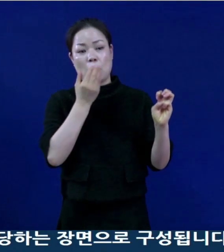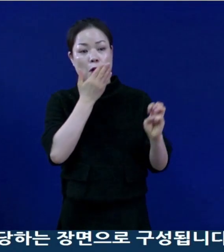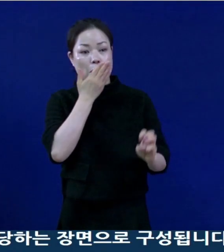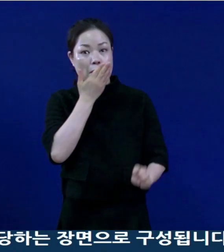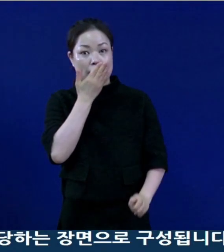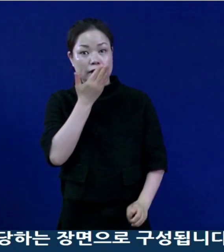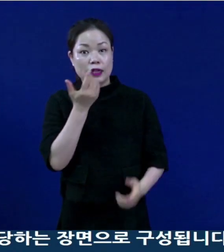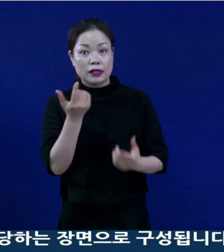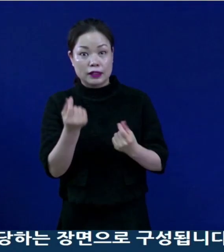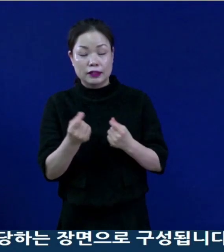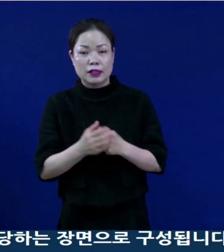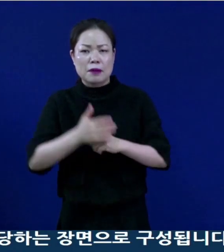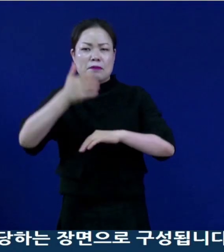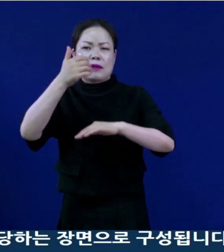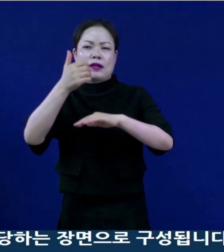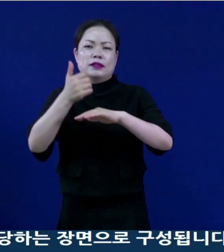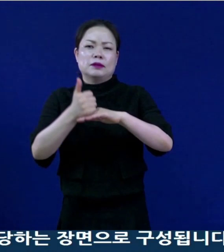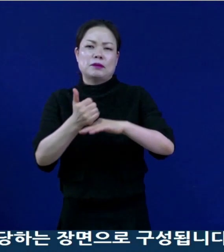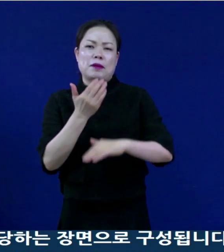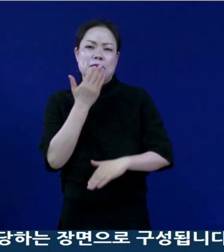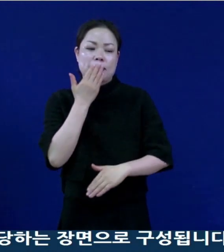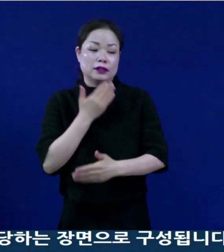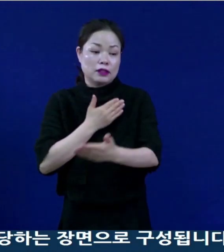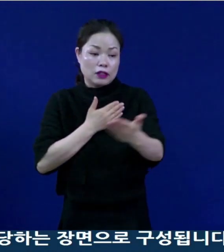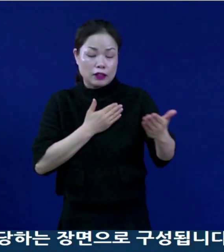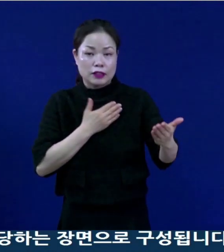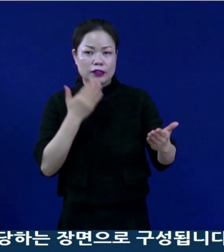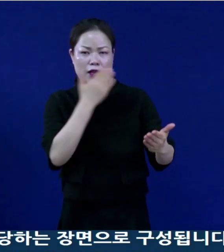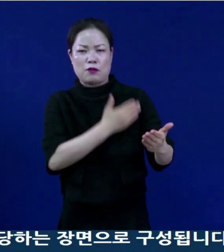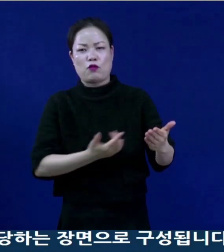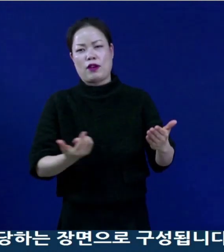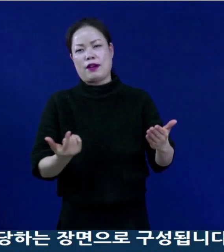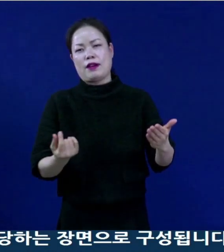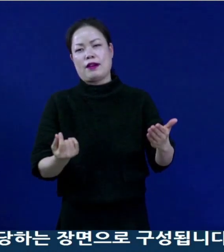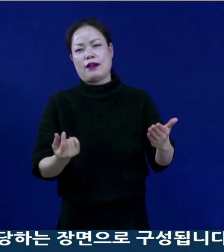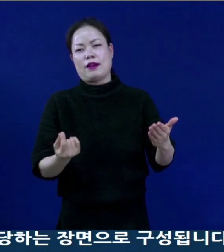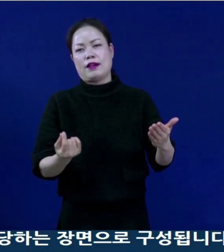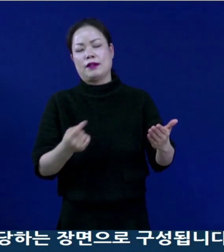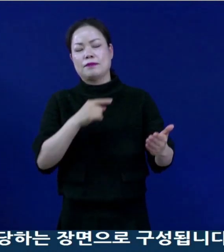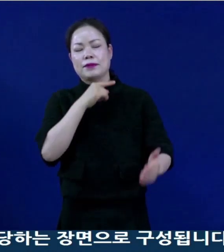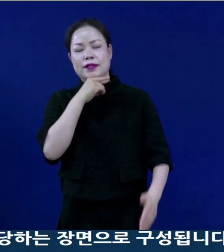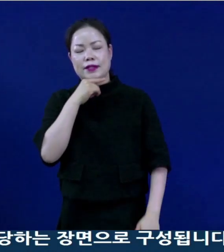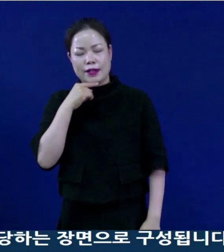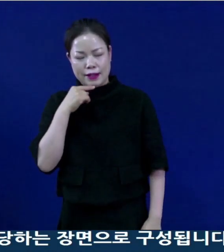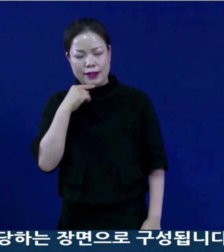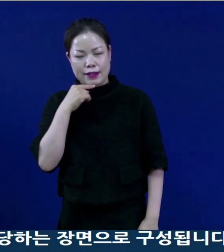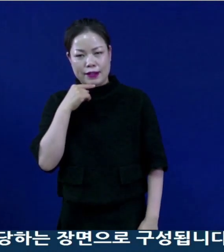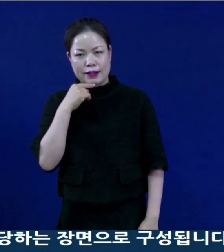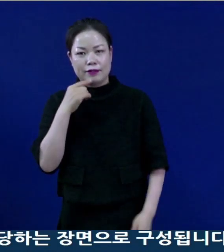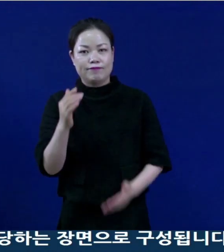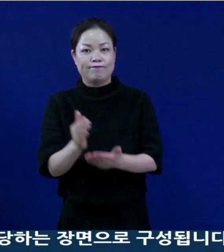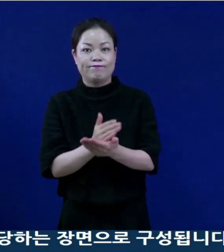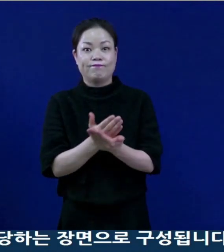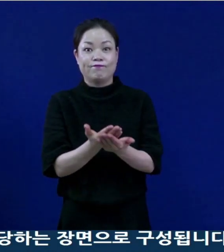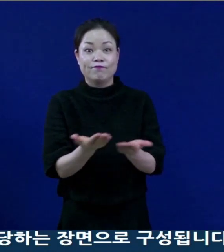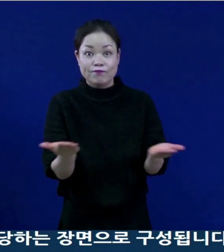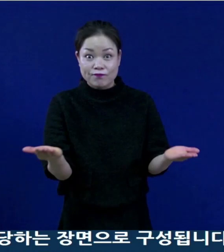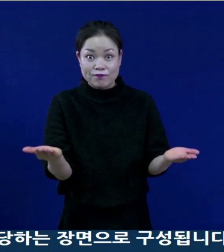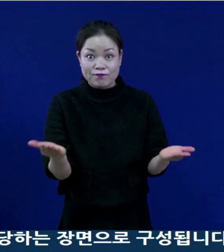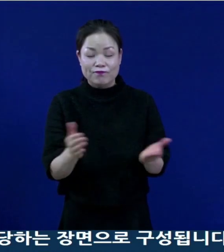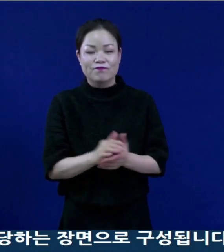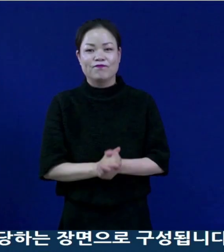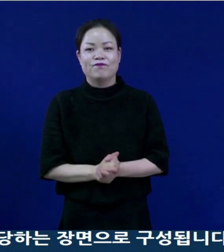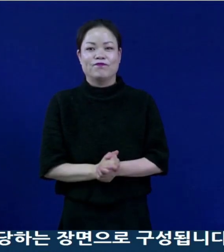드시듯이 마지막 만찬을 너에게 주는 내 몸이라 내 피라 그렇고 나누어 주셨습니다. 이제 거기는